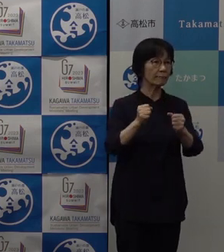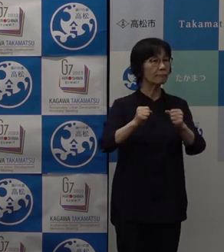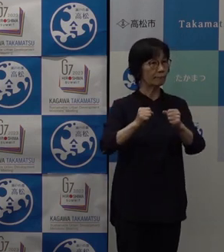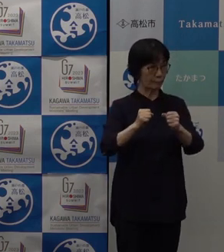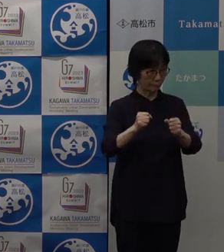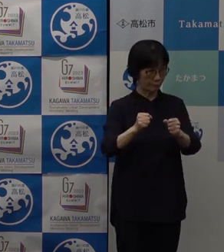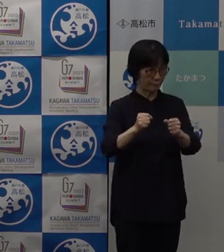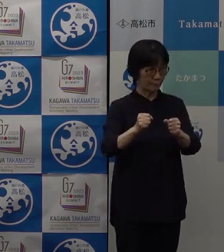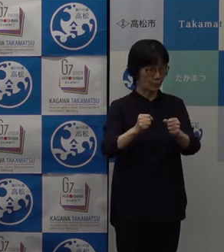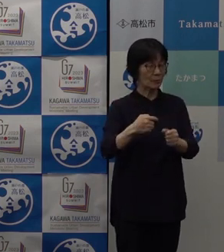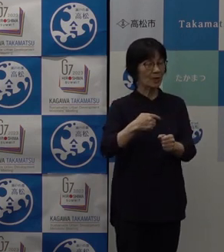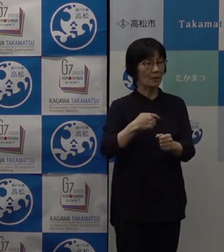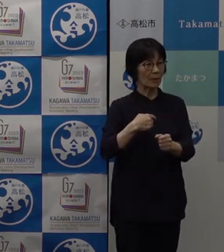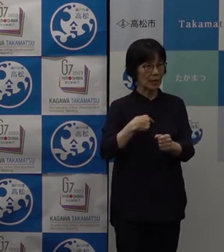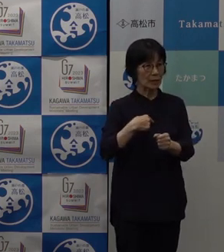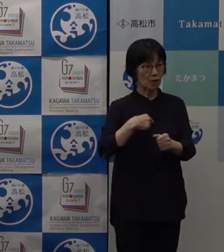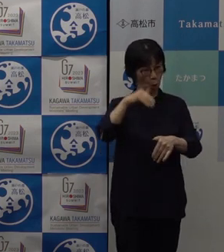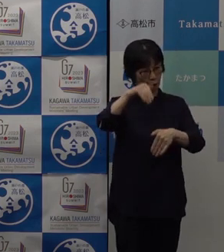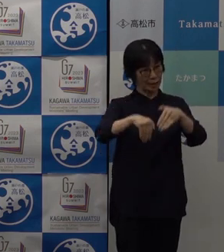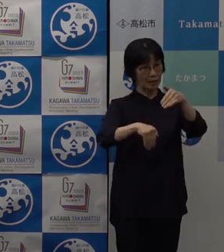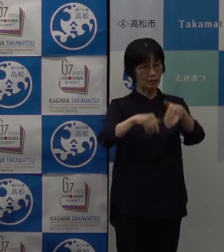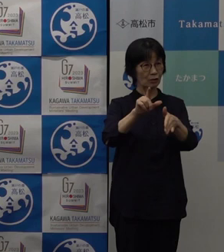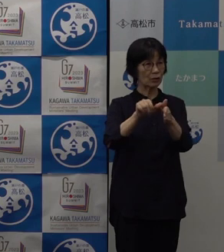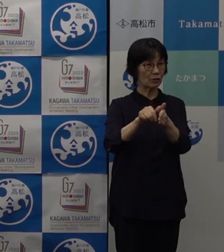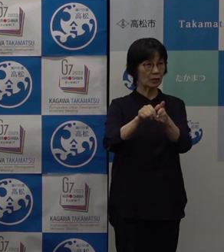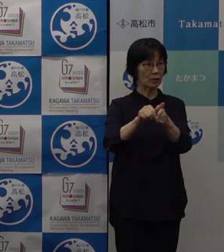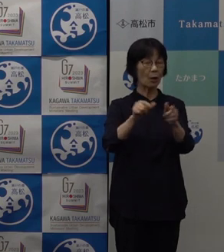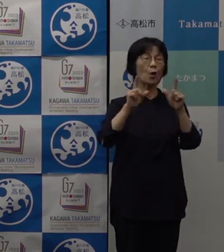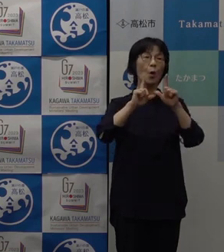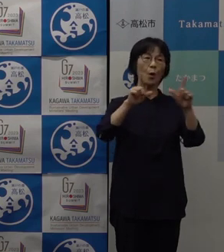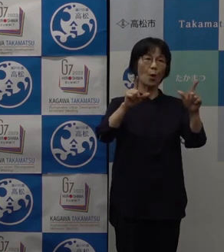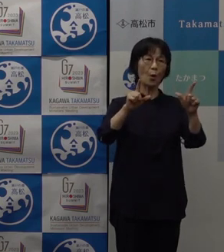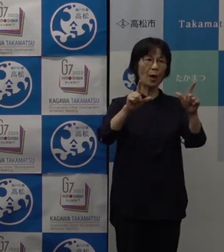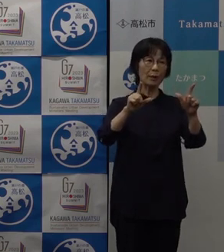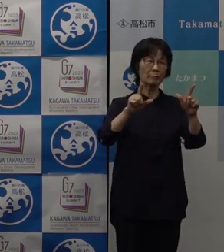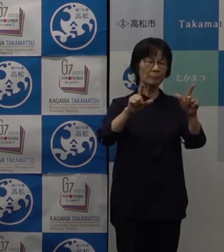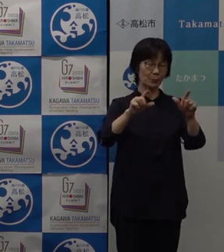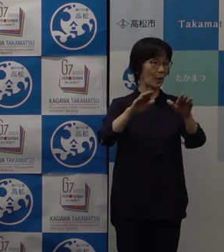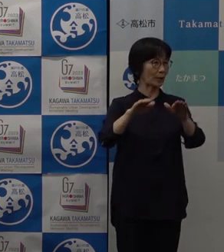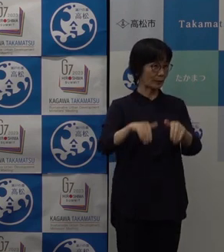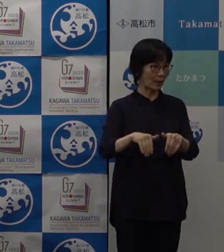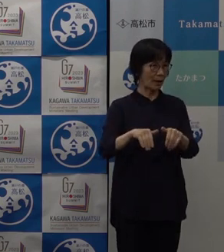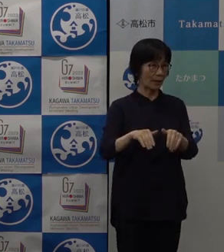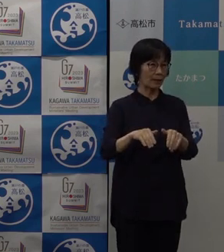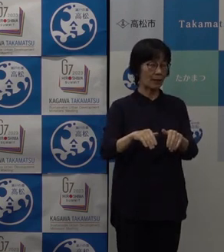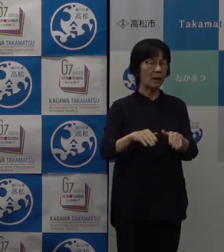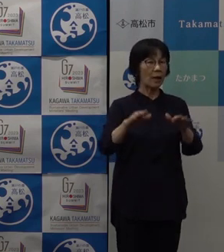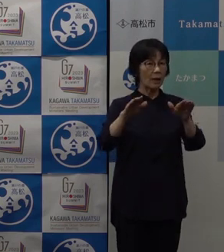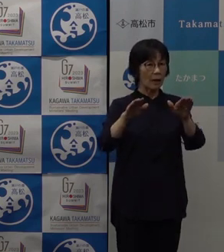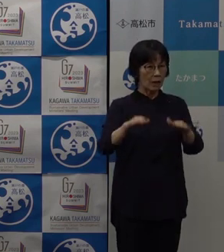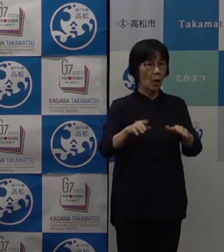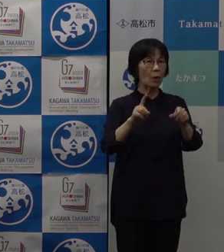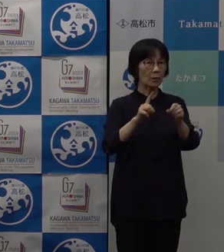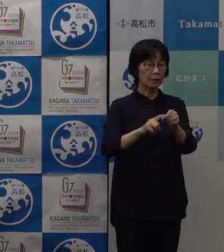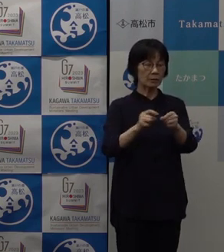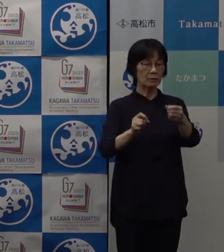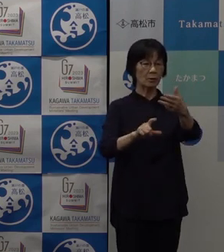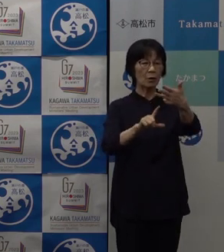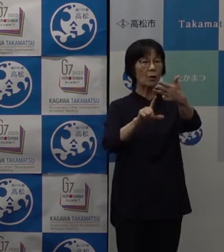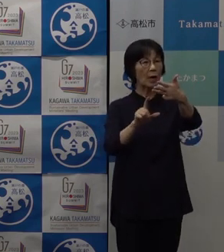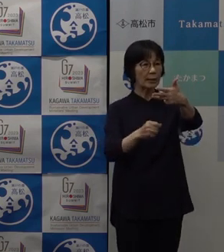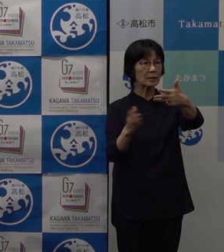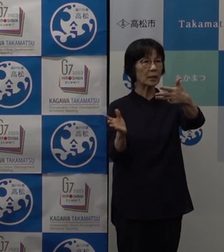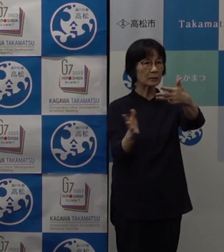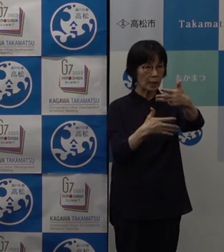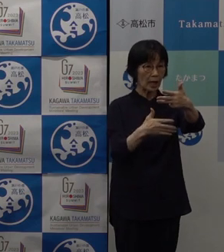せていただいて、で、まあ、この前の議会で条例案も可決をいただいて、8月から無料化ということにすることに